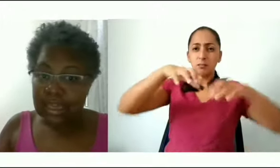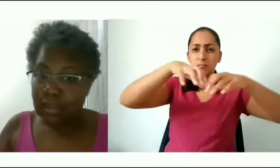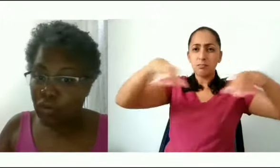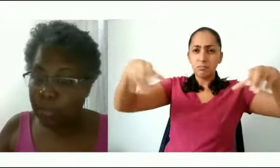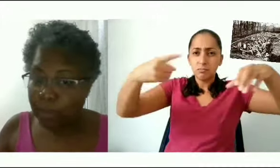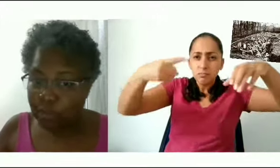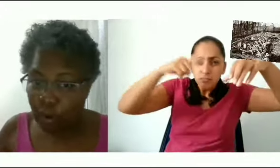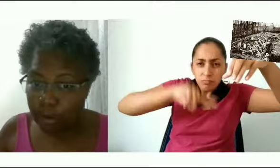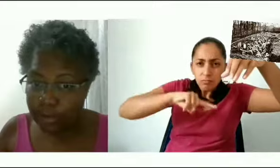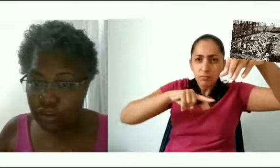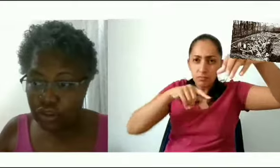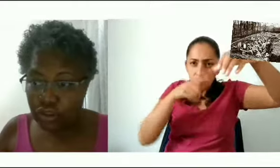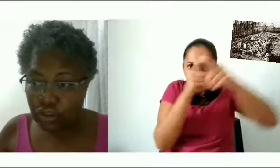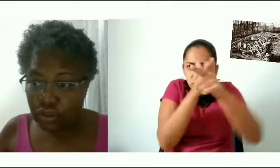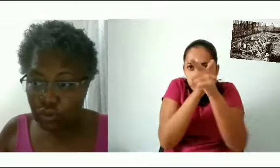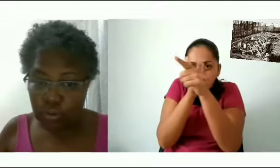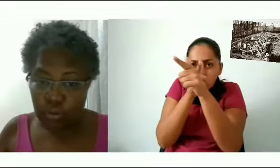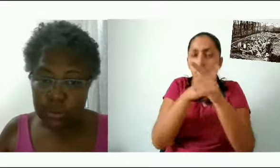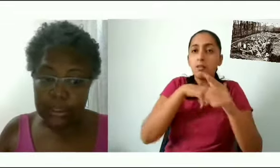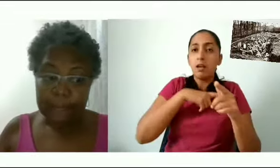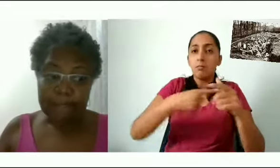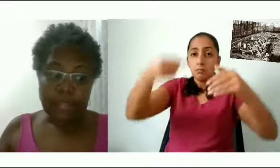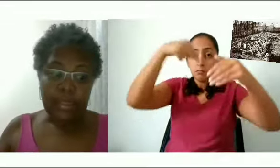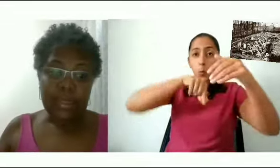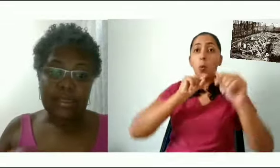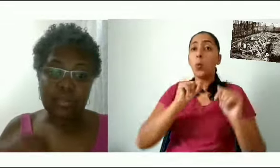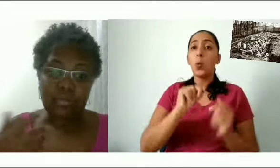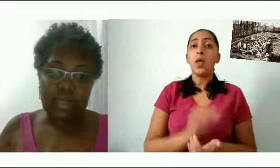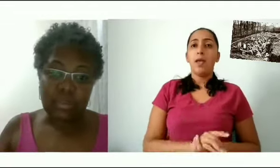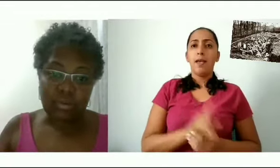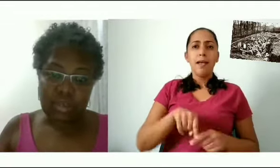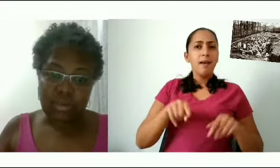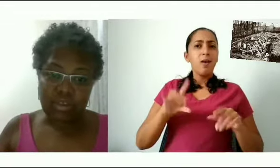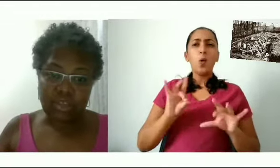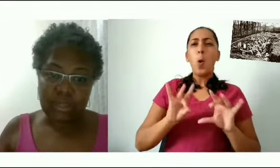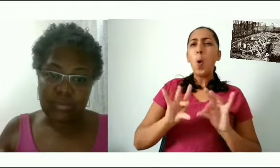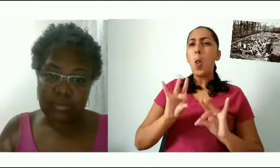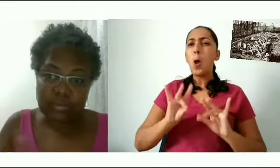tem nenhuma forma de controle, né, das